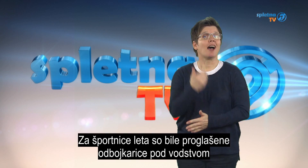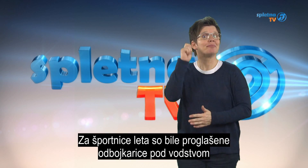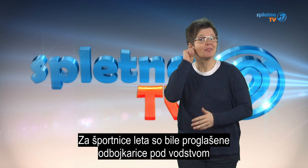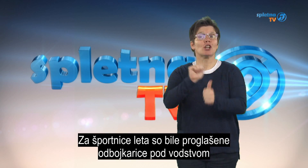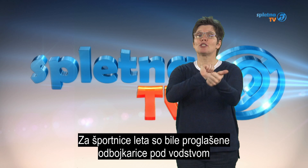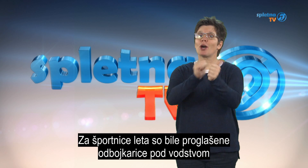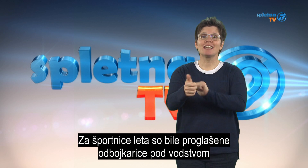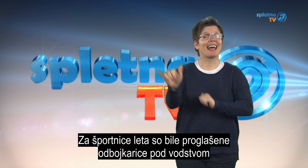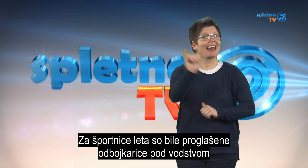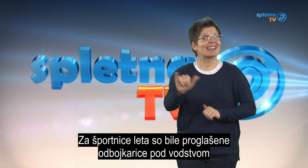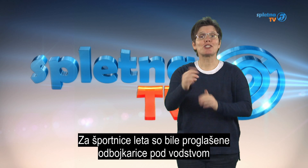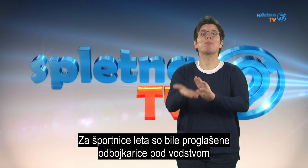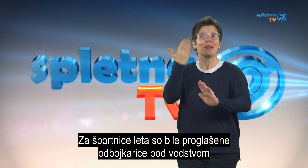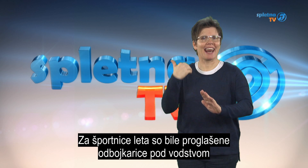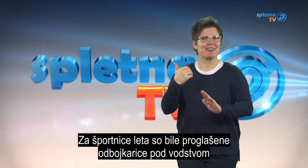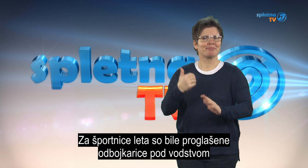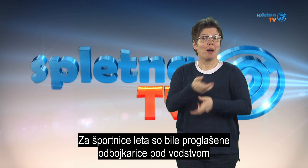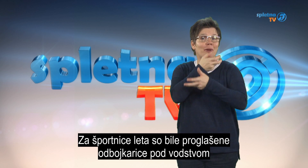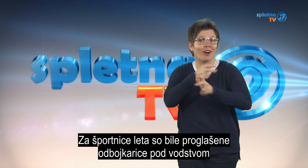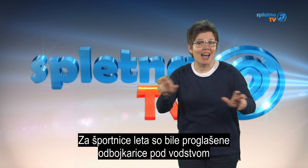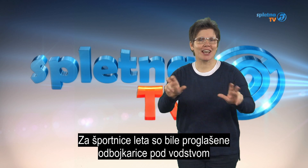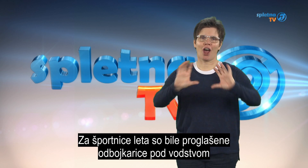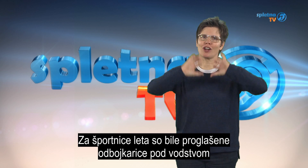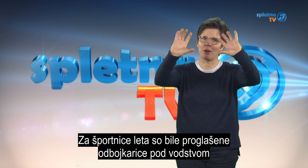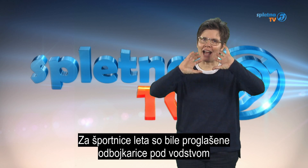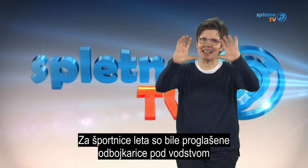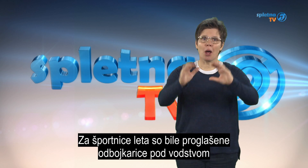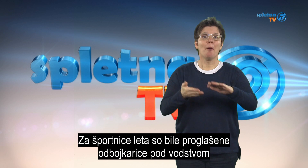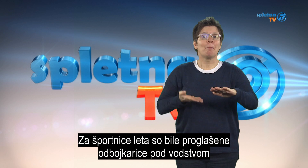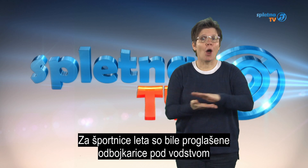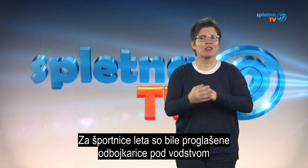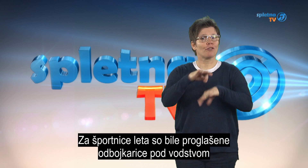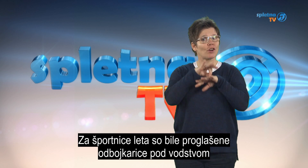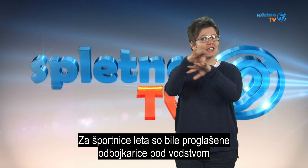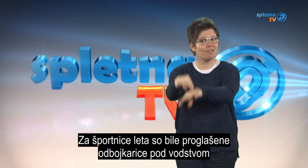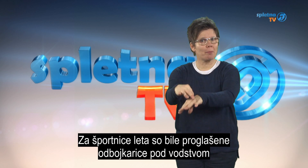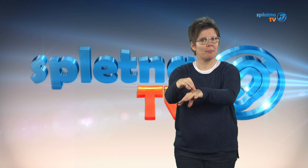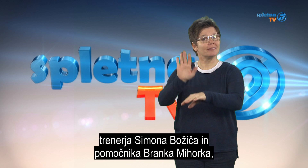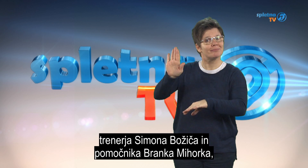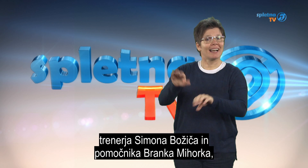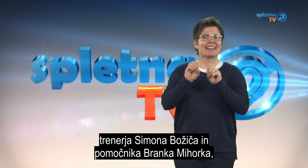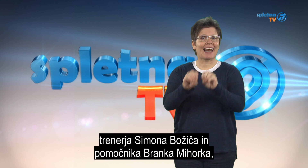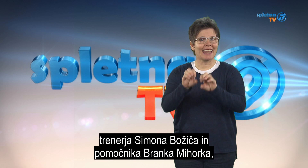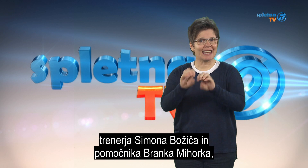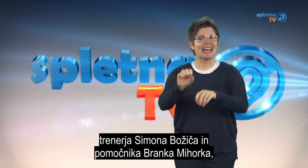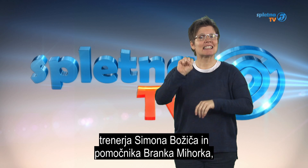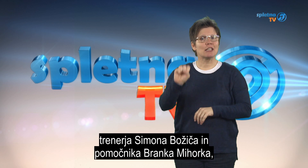Za športnice leta so bile proglašene odbojkarice pod vodstvom trenerja Simona Božiča in pomočnika